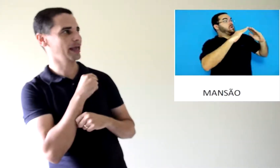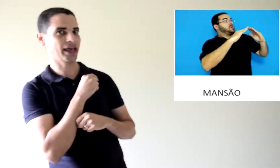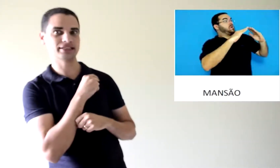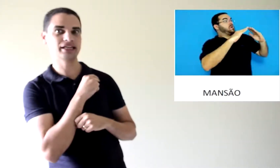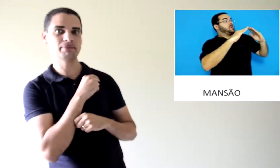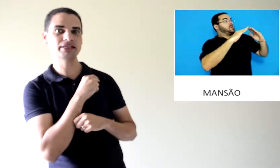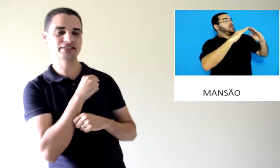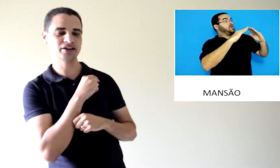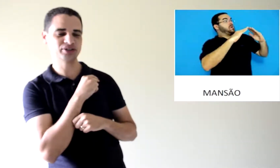Essa ali, mansão, né?